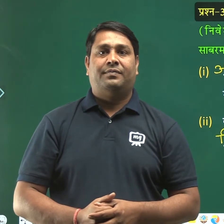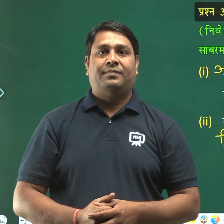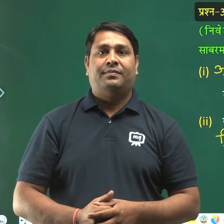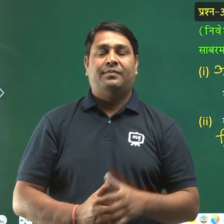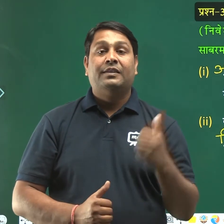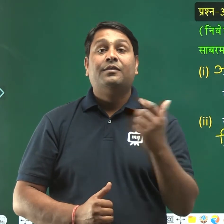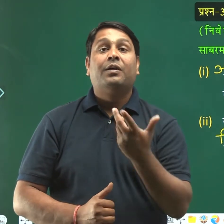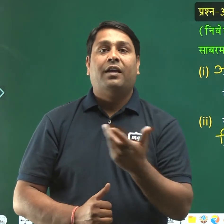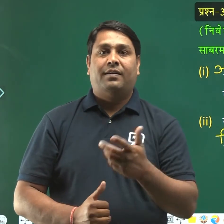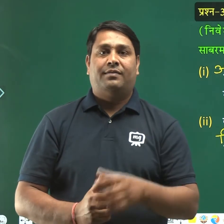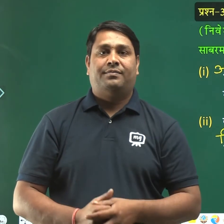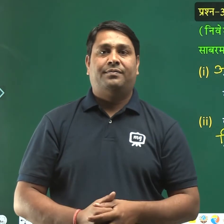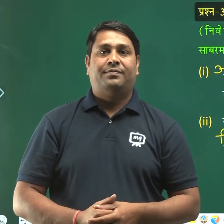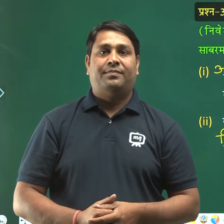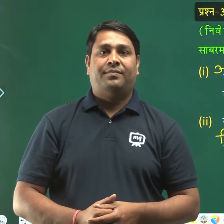क्या आएगा बच्चों?